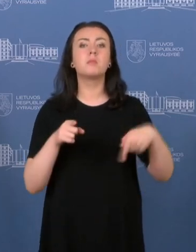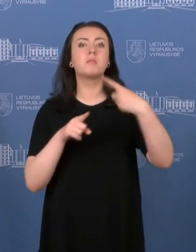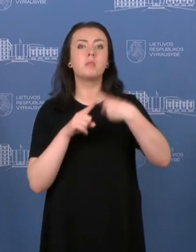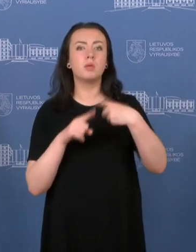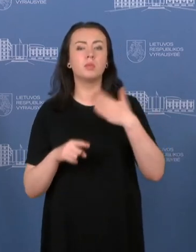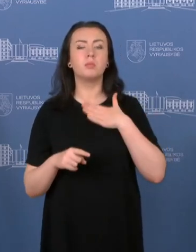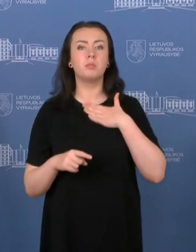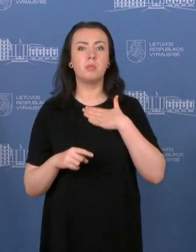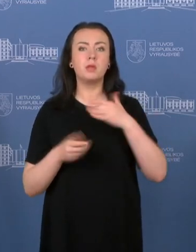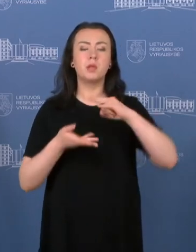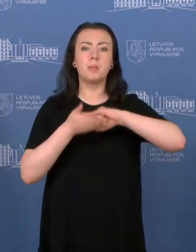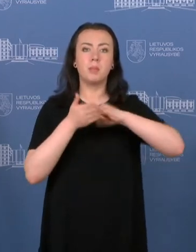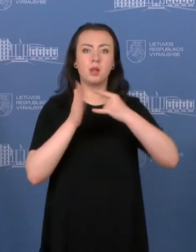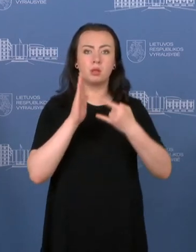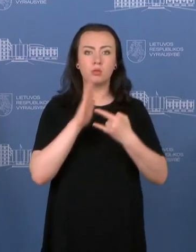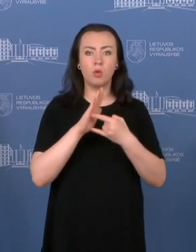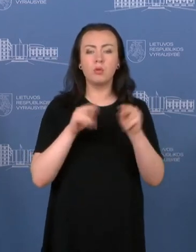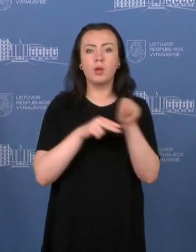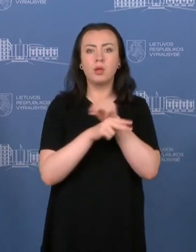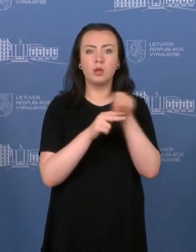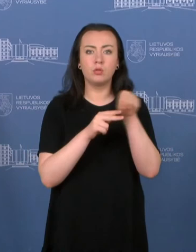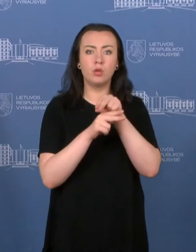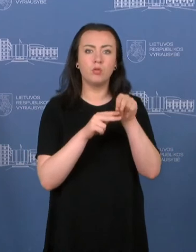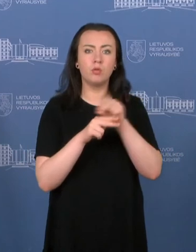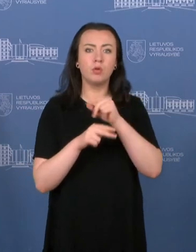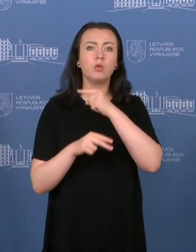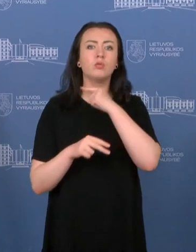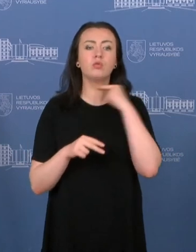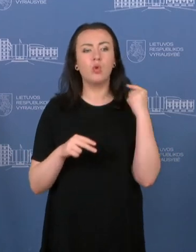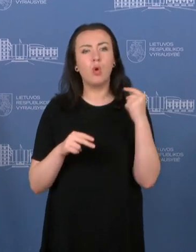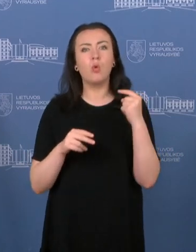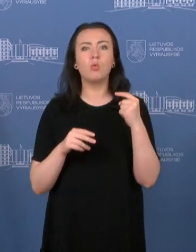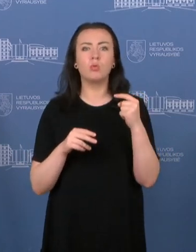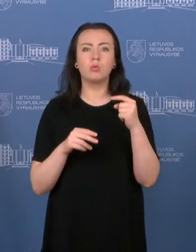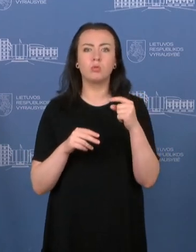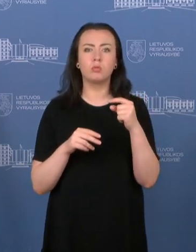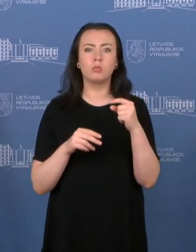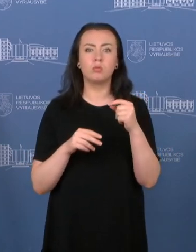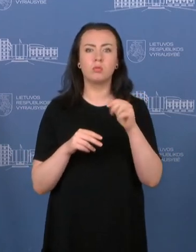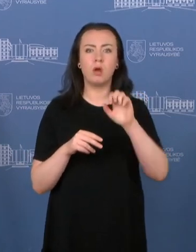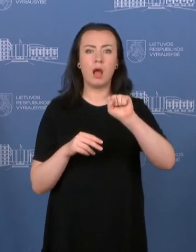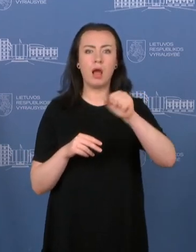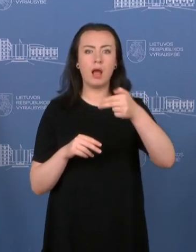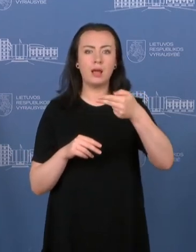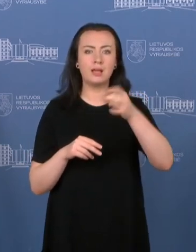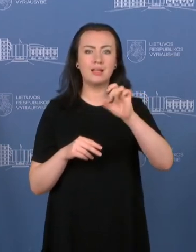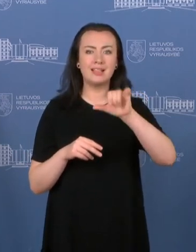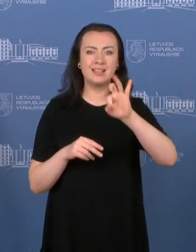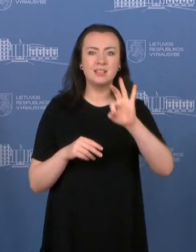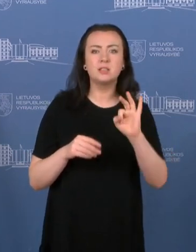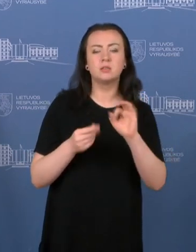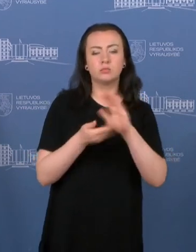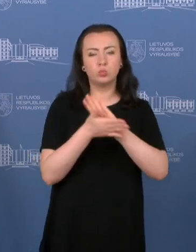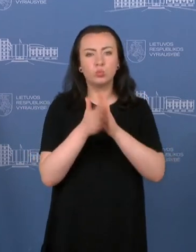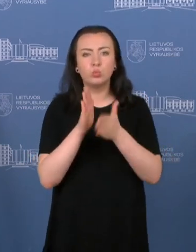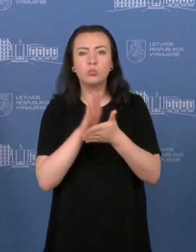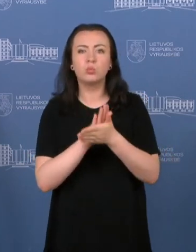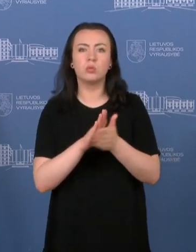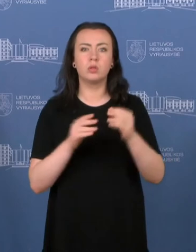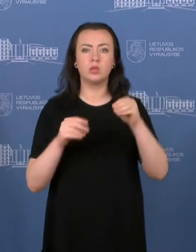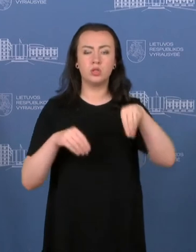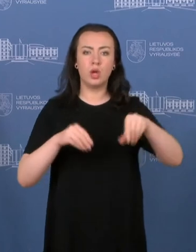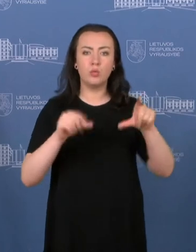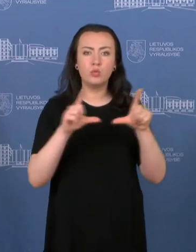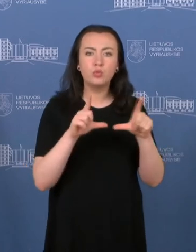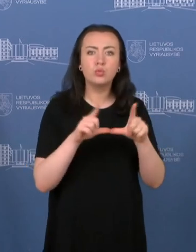mes planuojame regeneruoti daug anglies sugeriančias ekosistemas, pelkynus, žemės